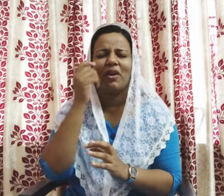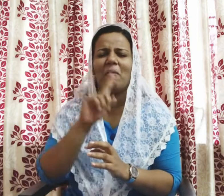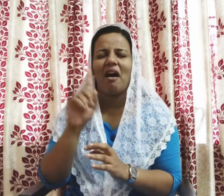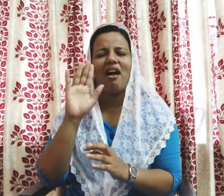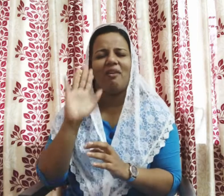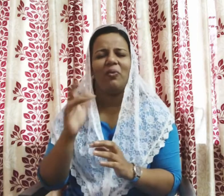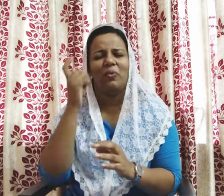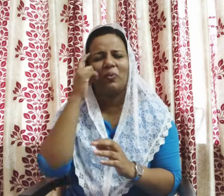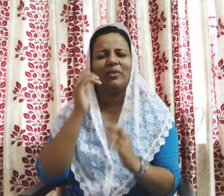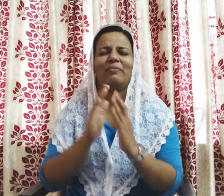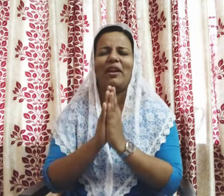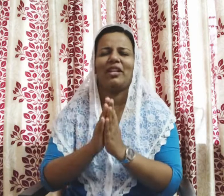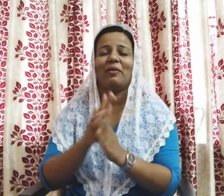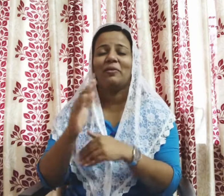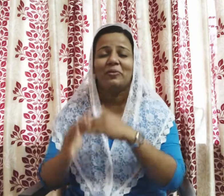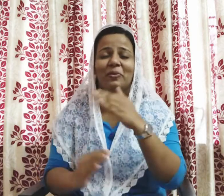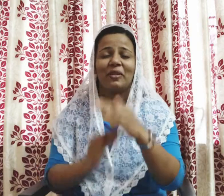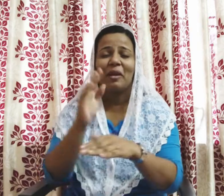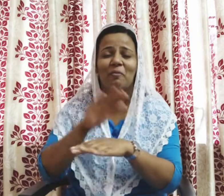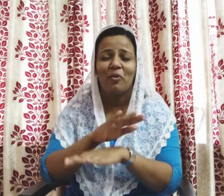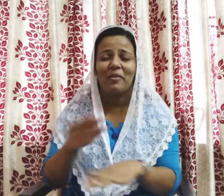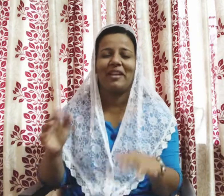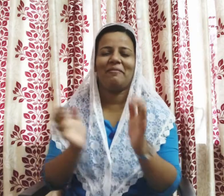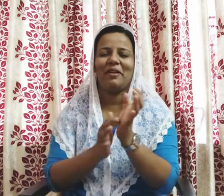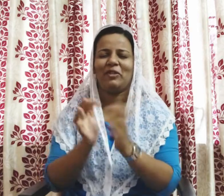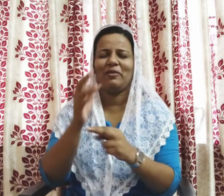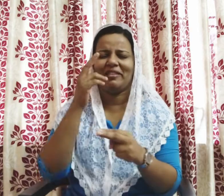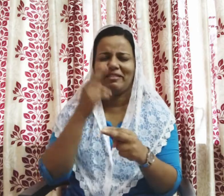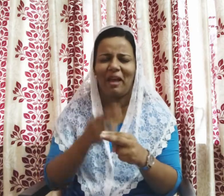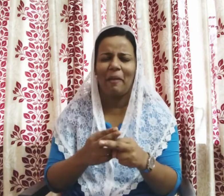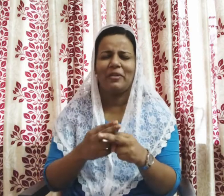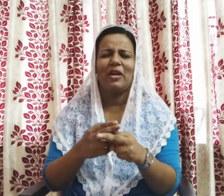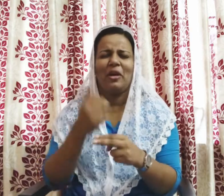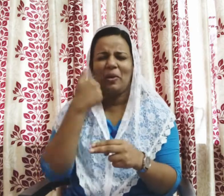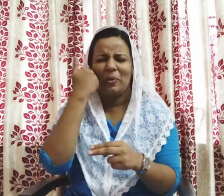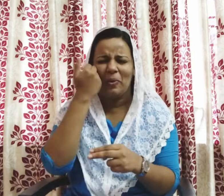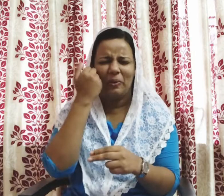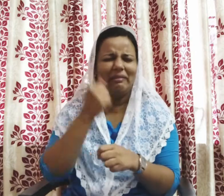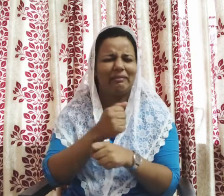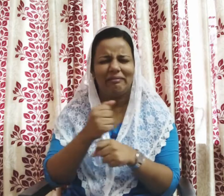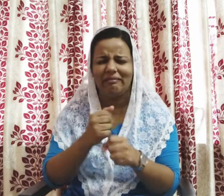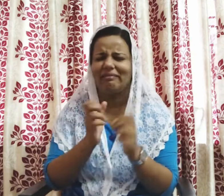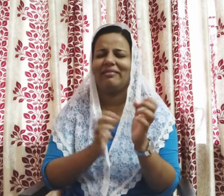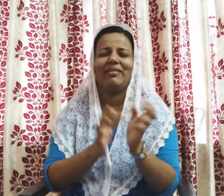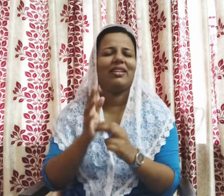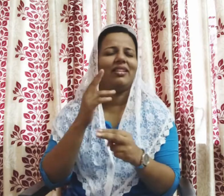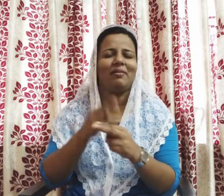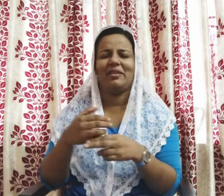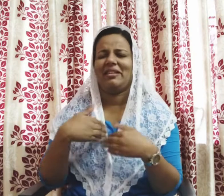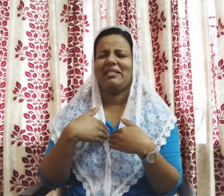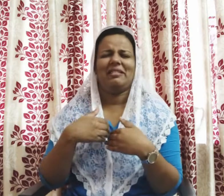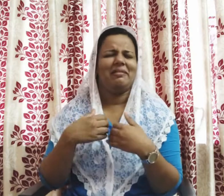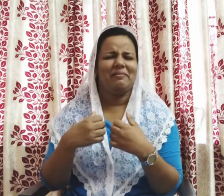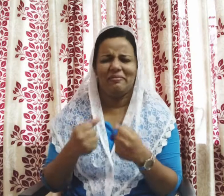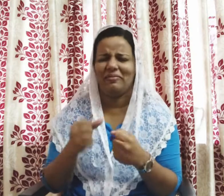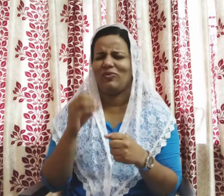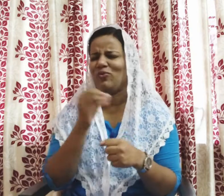വേണ്ടി പ്രാർത്ഥിക്കുക. സ്വർഗത്തിലും ഭൂമിക്കുന്ന അതിനായ യേശു ക്രിസ്തുവിൻ്റെ നാമത്തിൽ രോഗത്തിൻ്റെ കെട്ടുകൾ പൊട്ടട്ടെ. പൂർണ്ണ സൗഖ്യം രോഗത്തിൽ